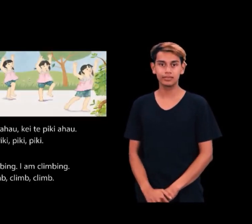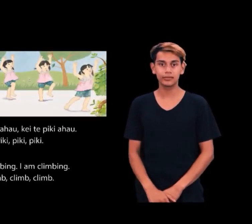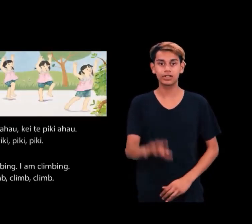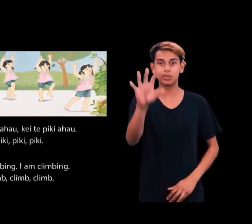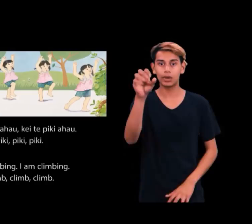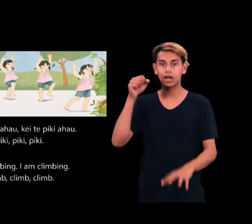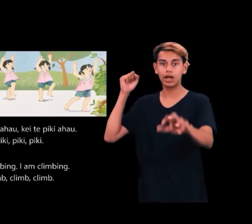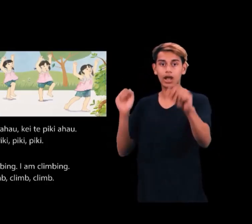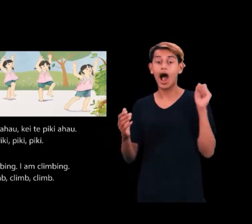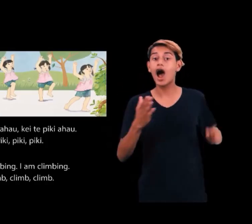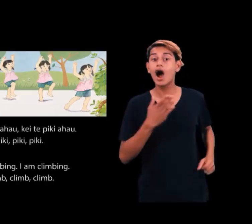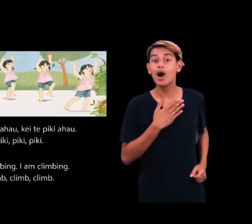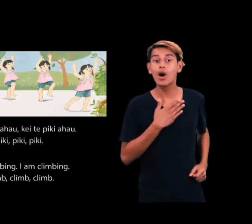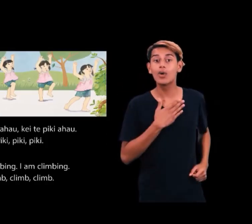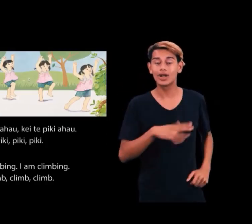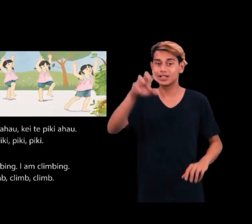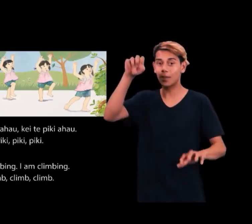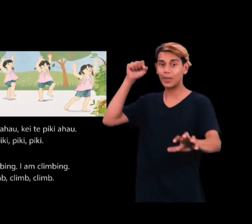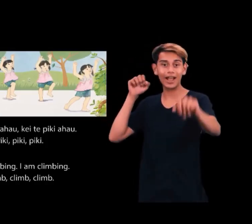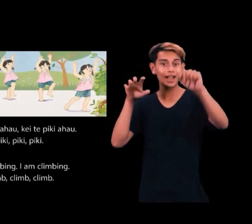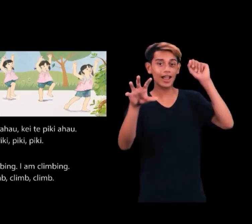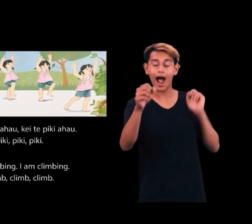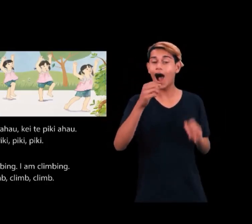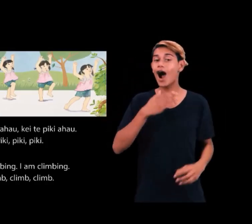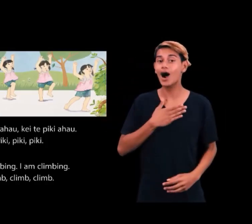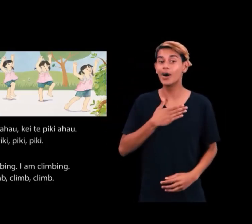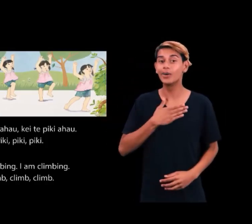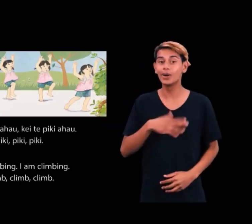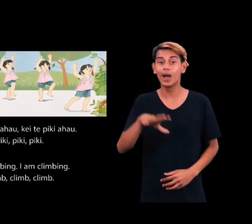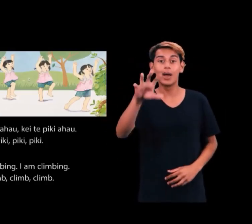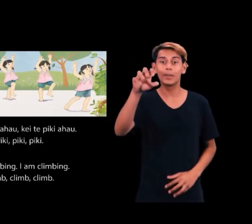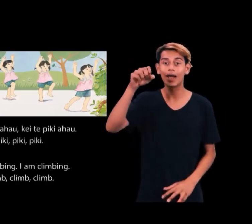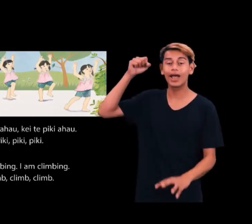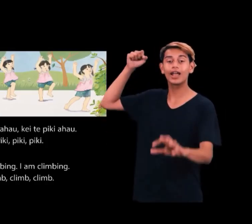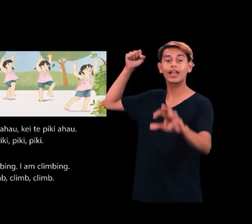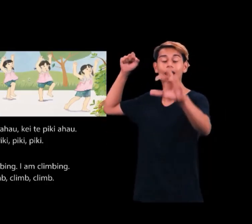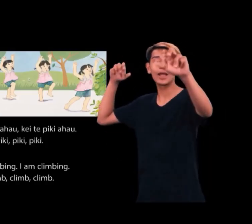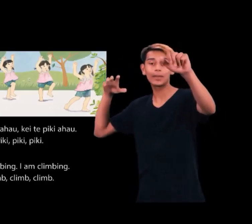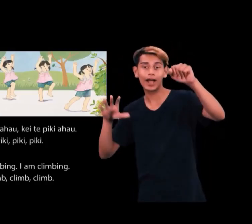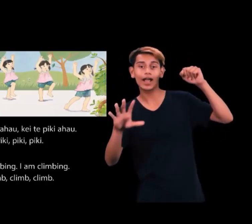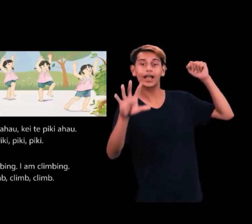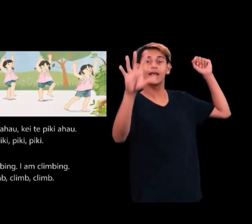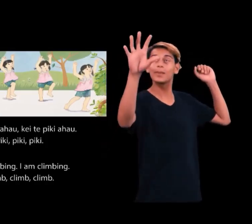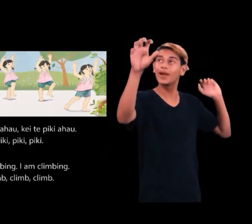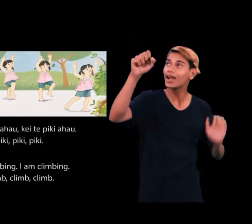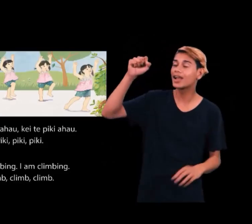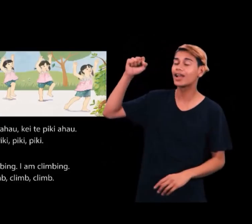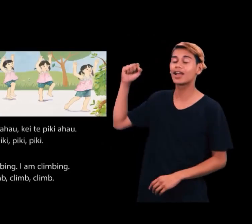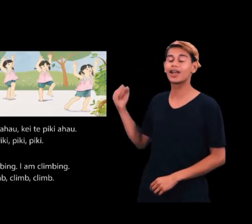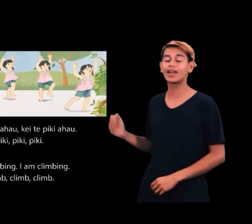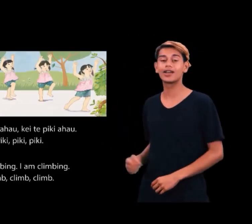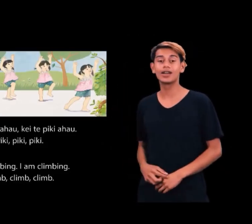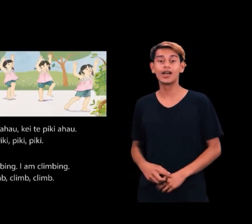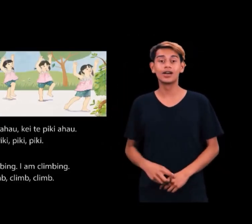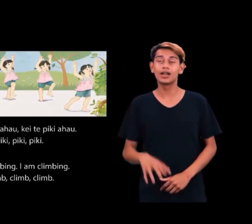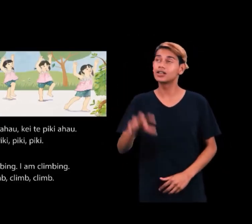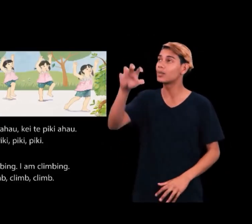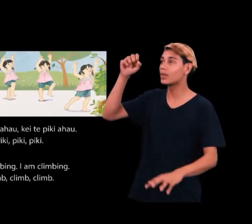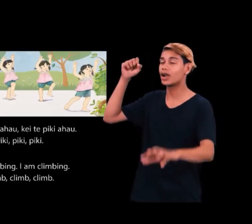Kei te piki aho, kei te piki aho, piki, piki, piki. Kei te